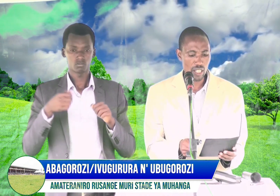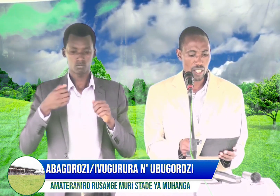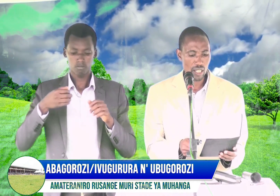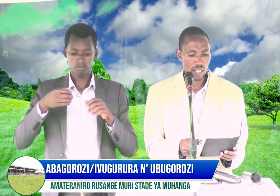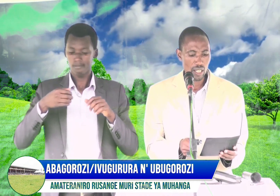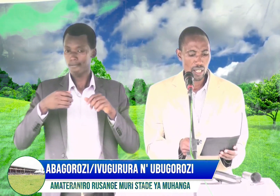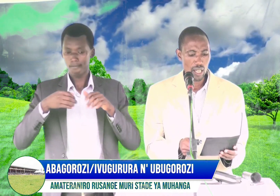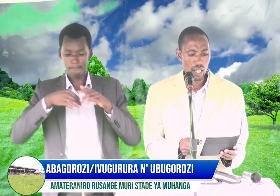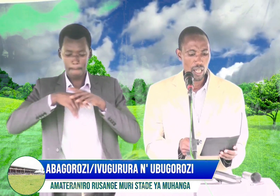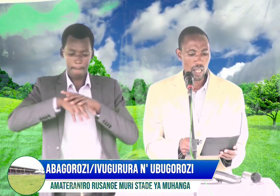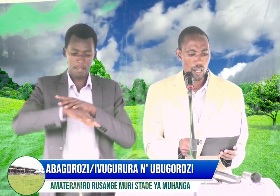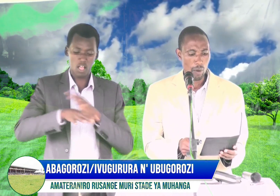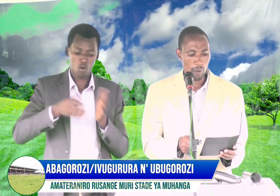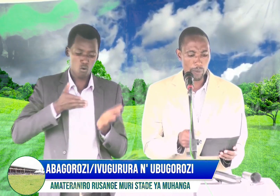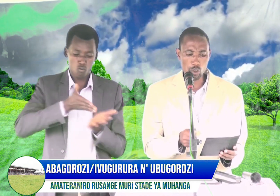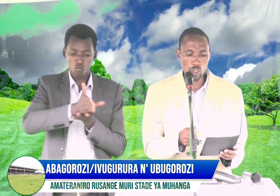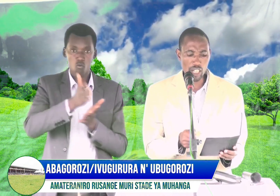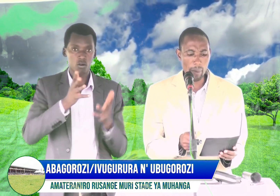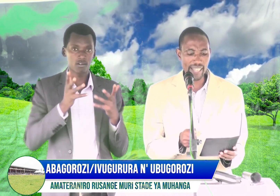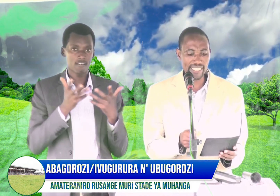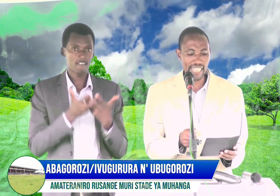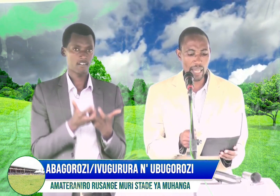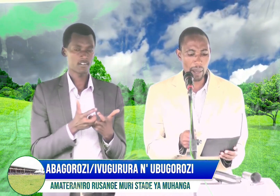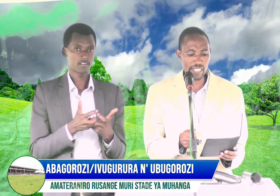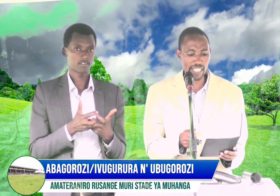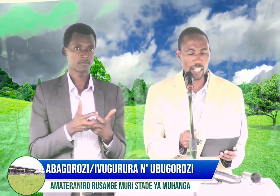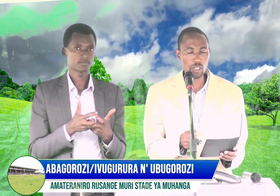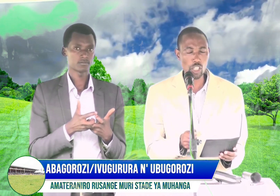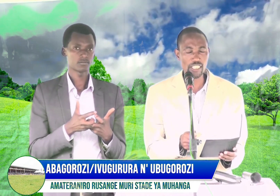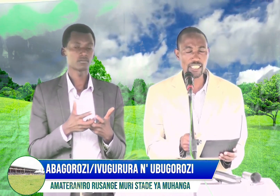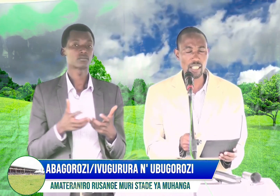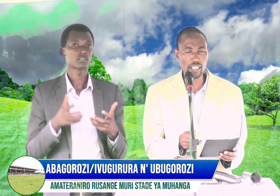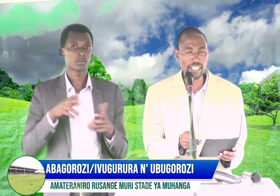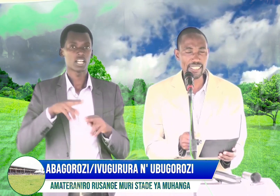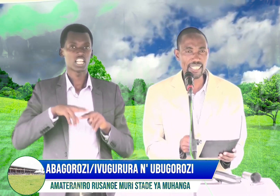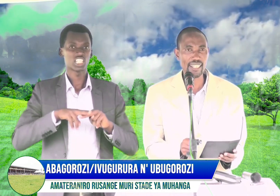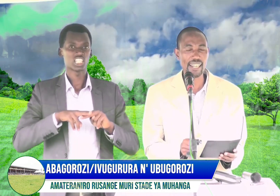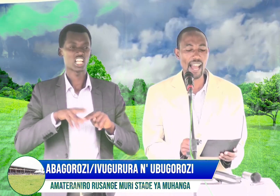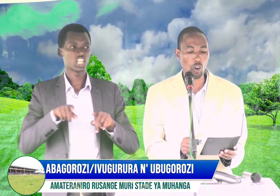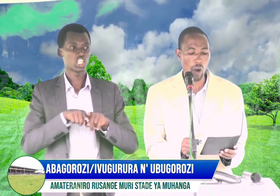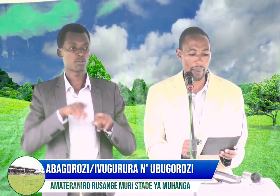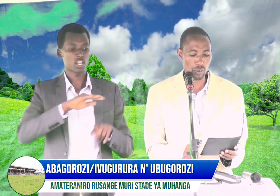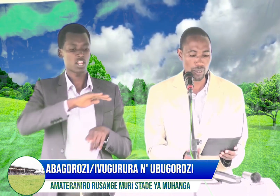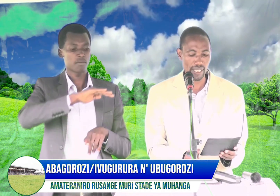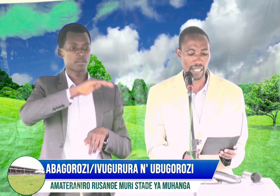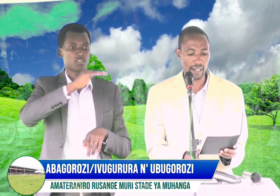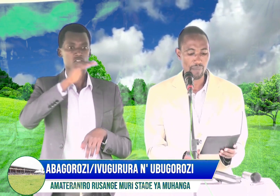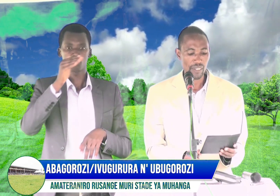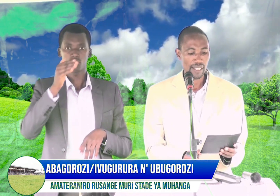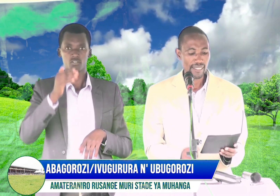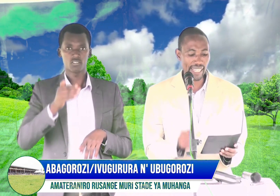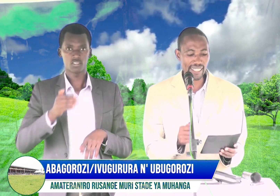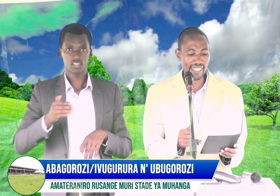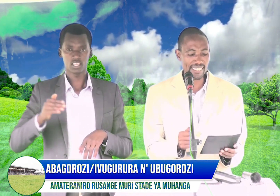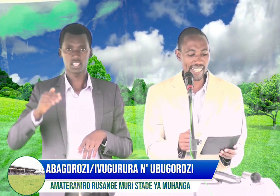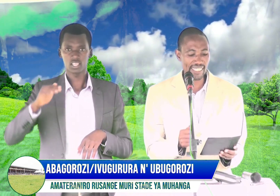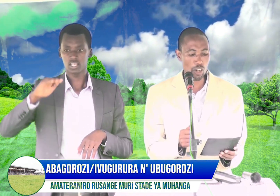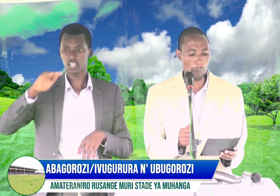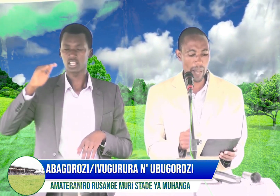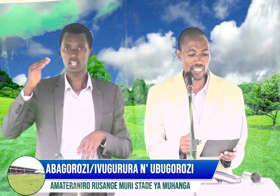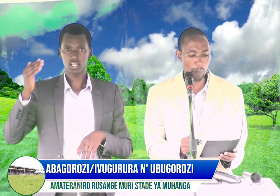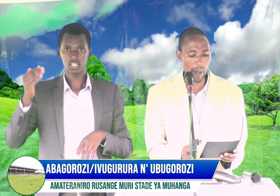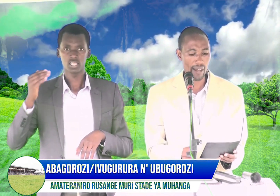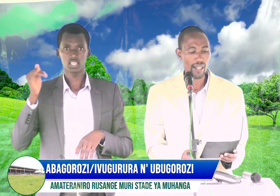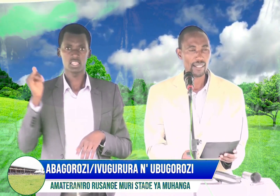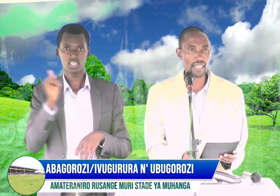mukuri mu byukuri ngo baricaye bameze nk'imisozi yiteka ntago wabasunika décrétez qui